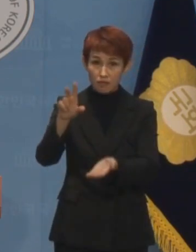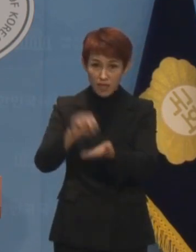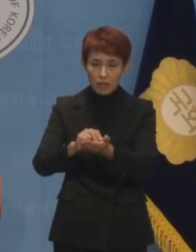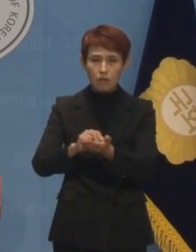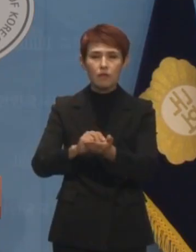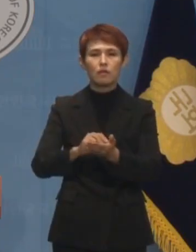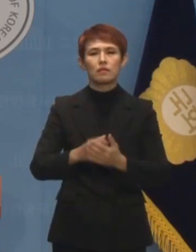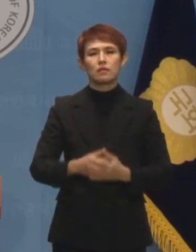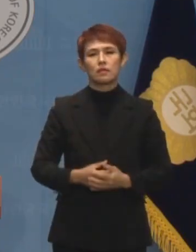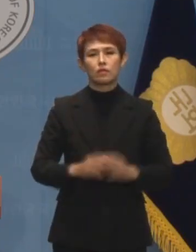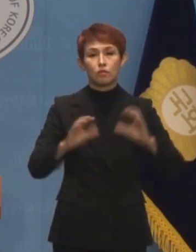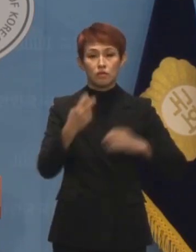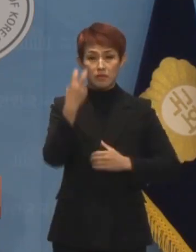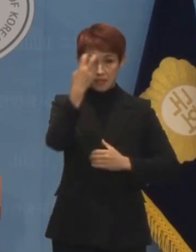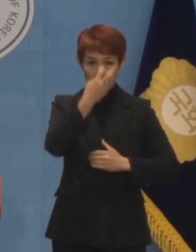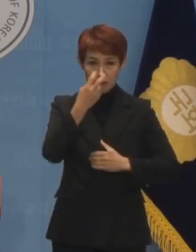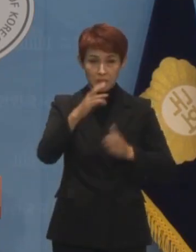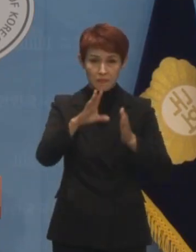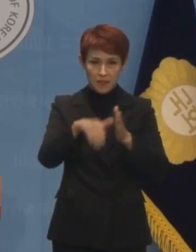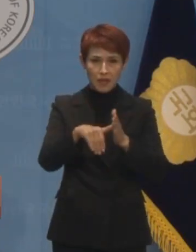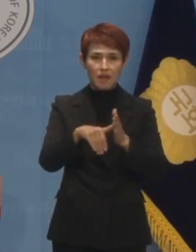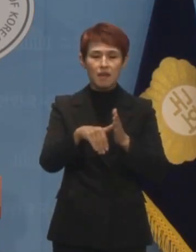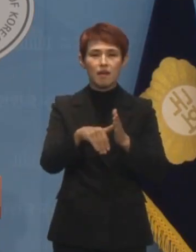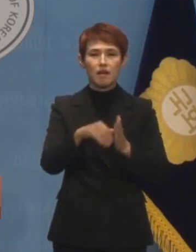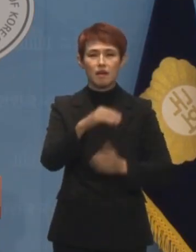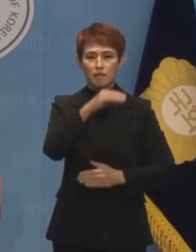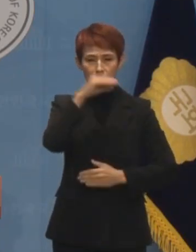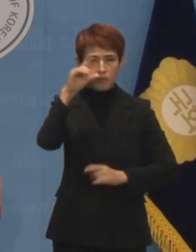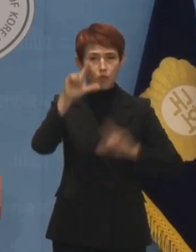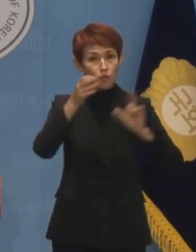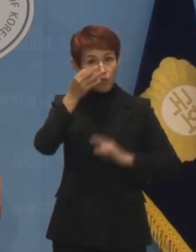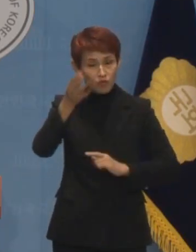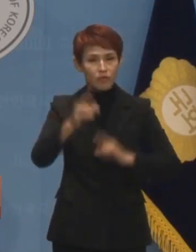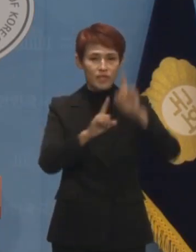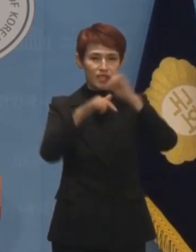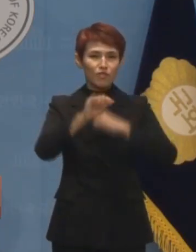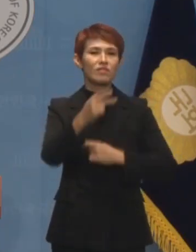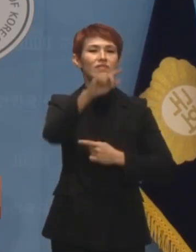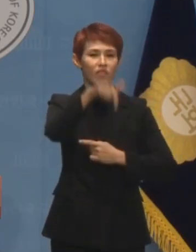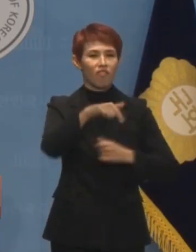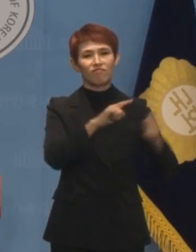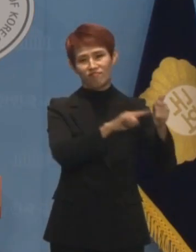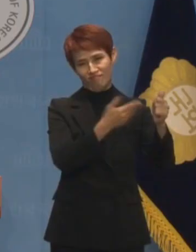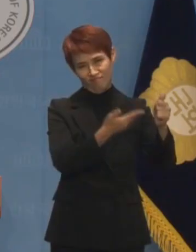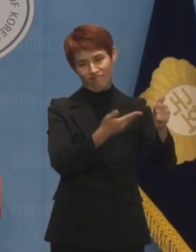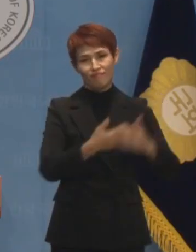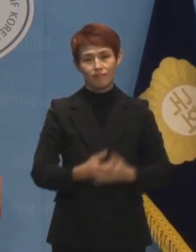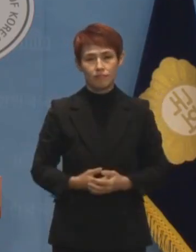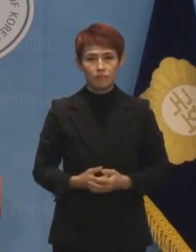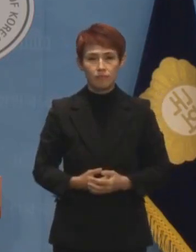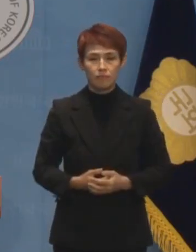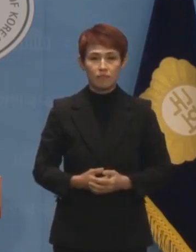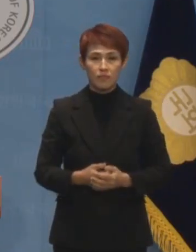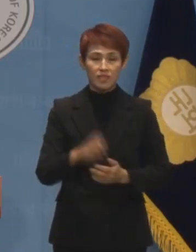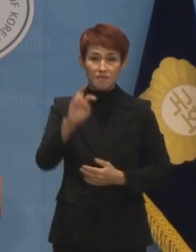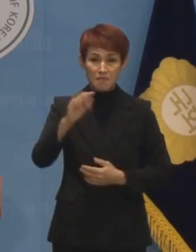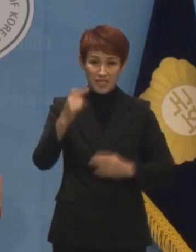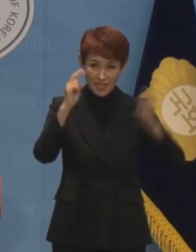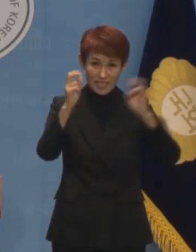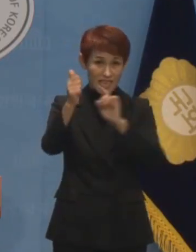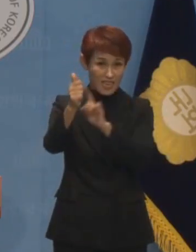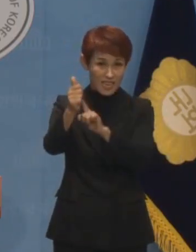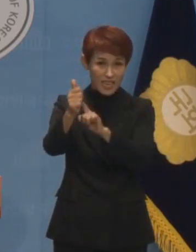품위를 보여준 이준석 의원이라는 제목입니다. 코바코 민영삼